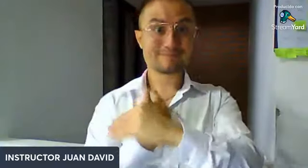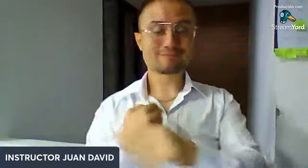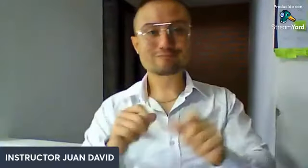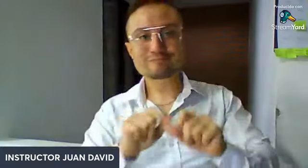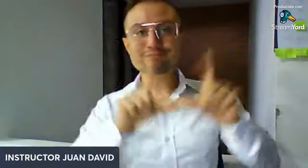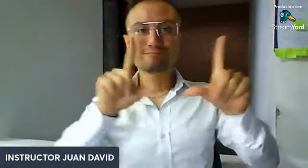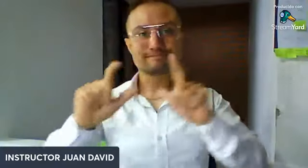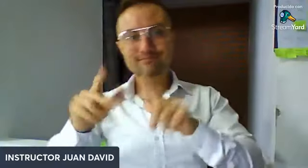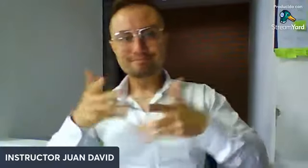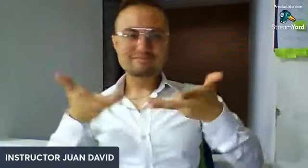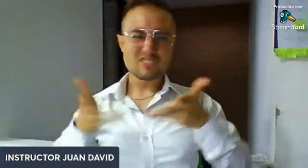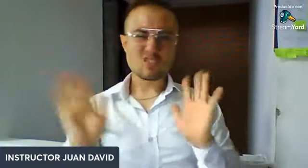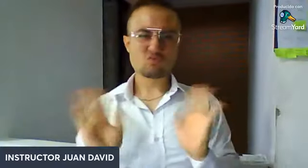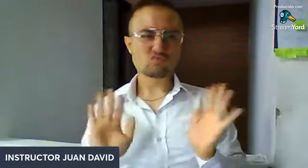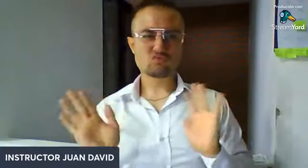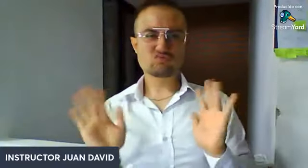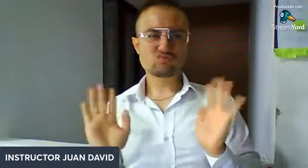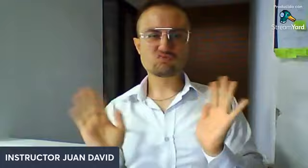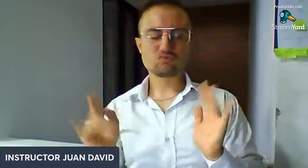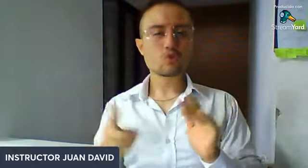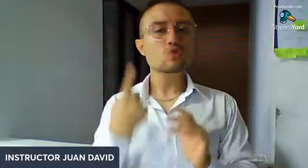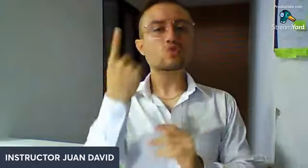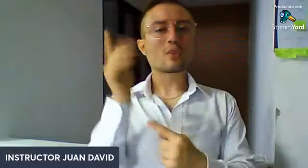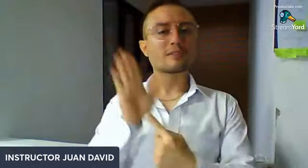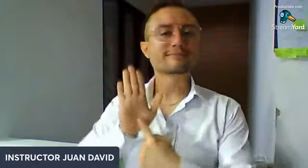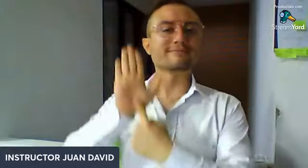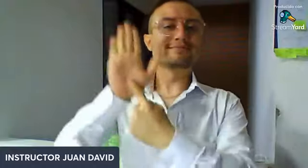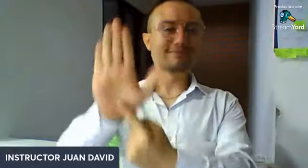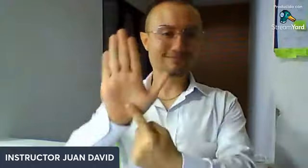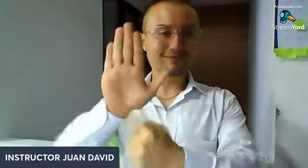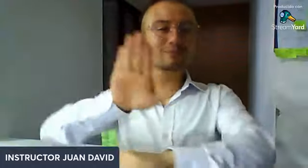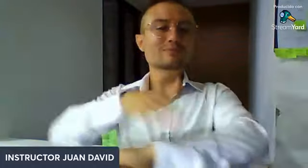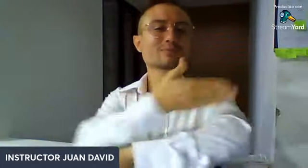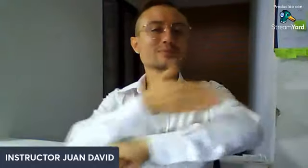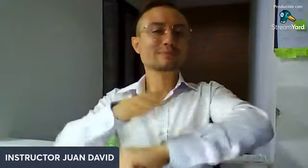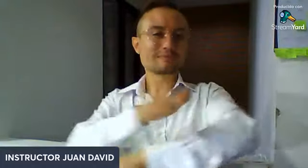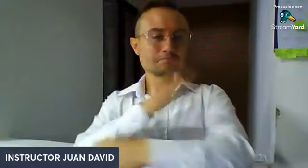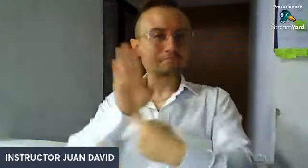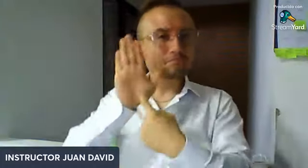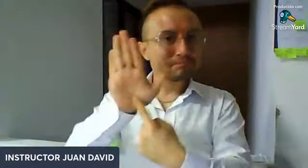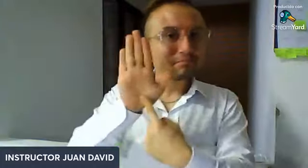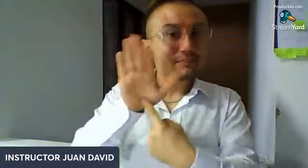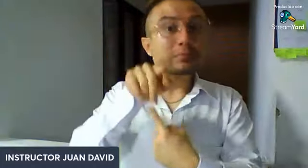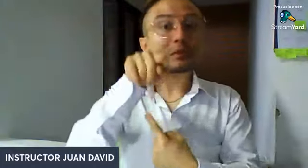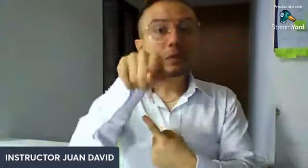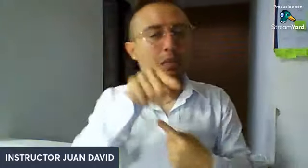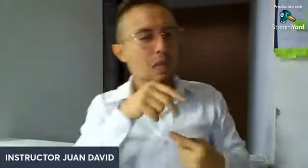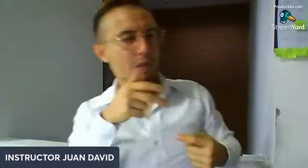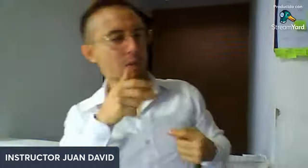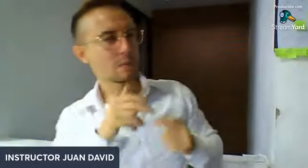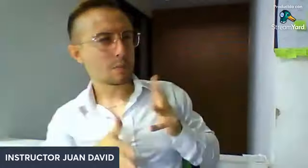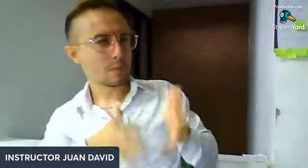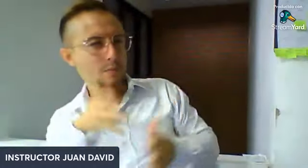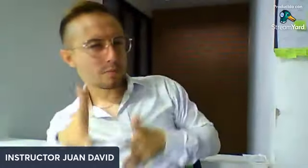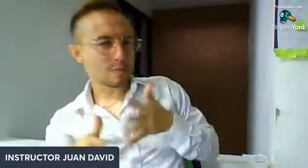con un sordo. ¿Sí? Entonces, les recuerdo, hoy no vamos a entrar a videollamada, solamente vamos a ver